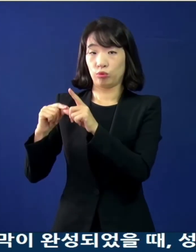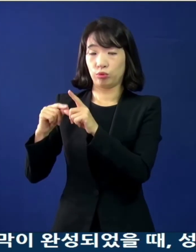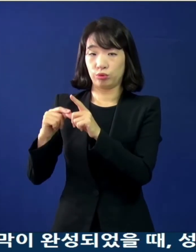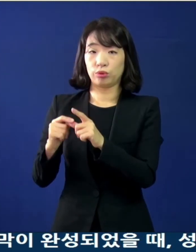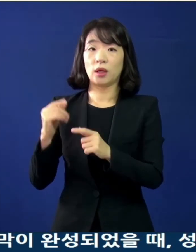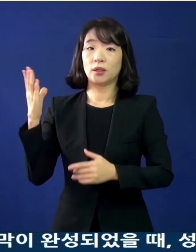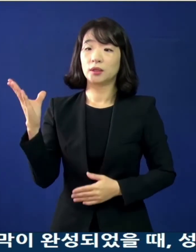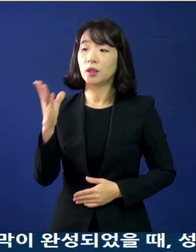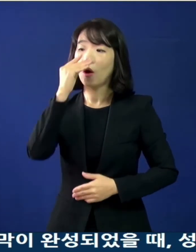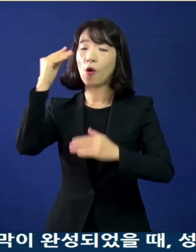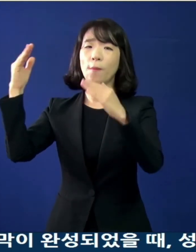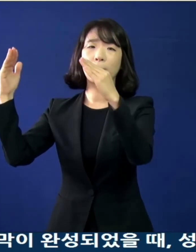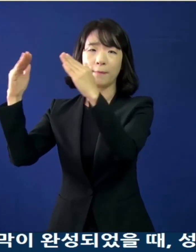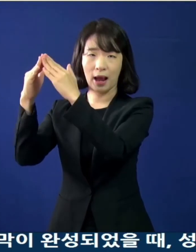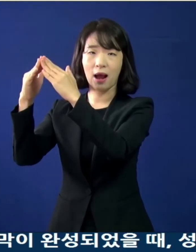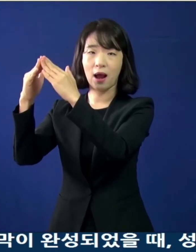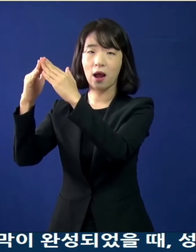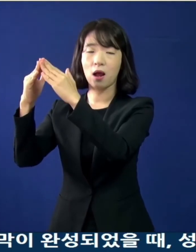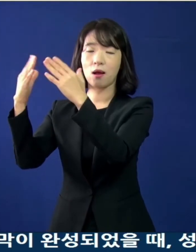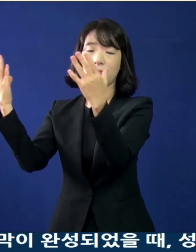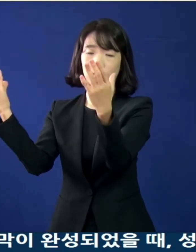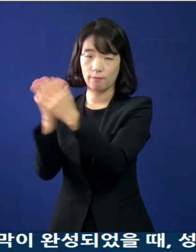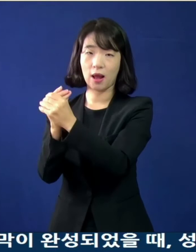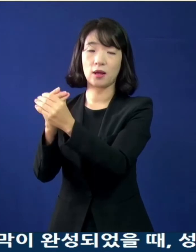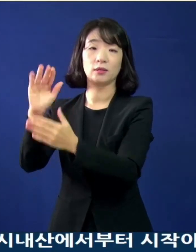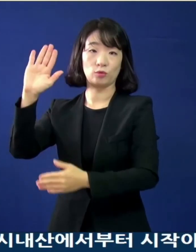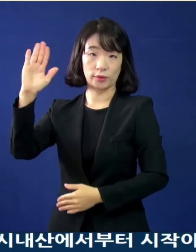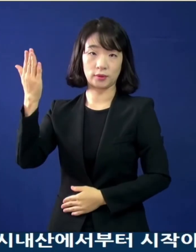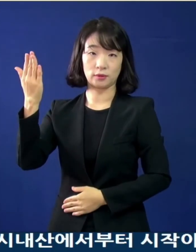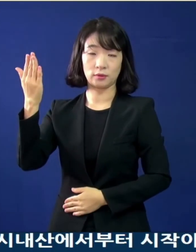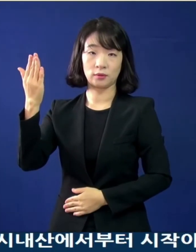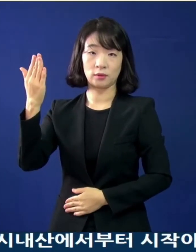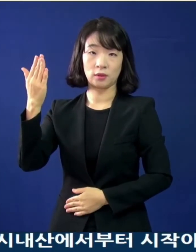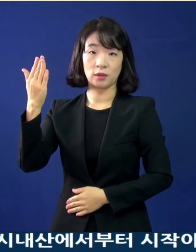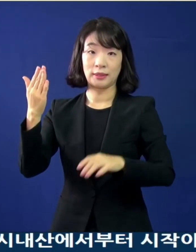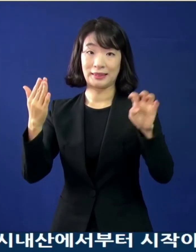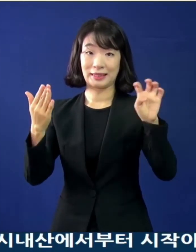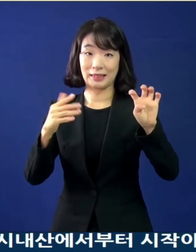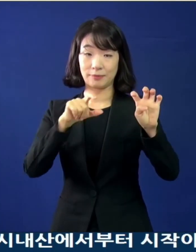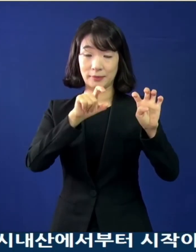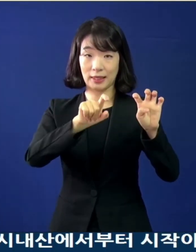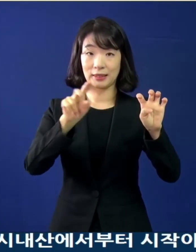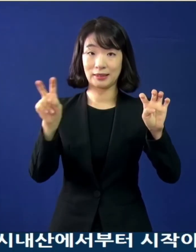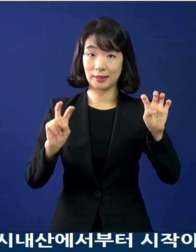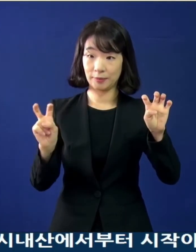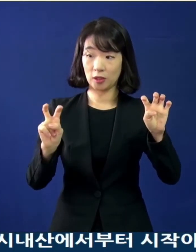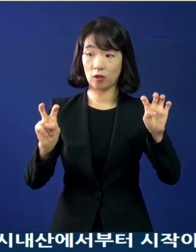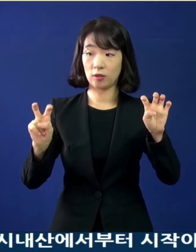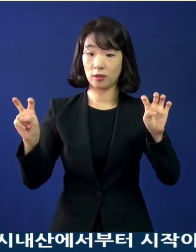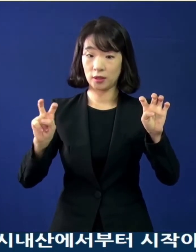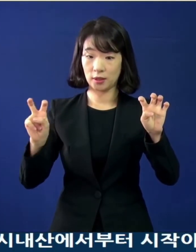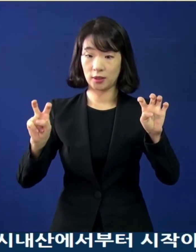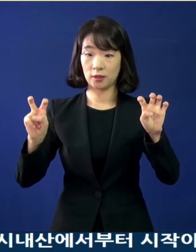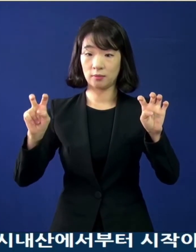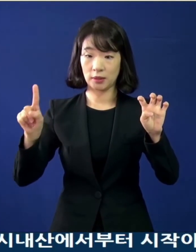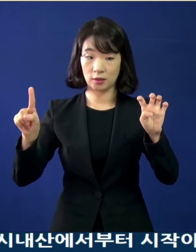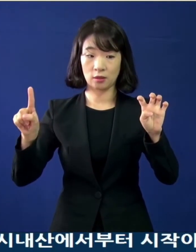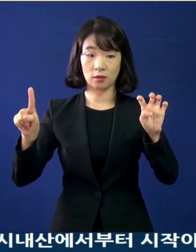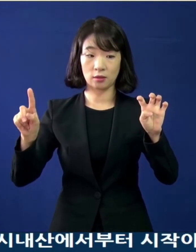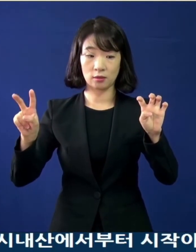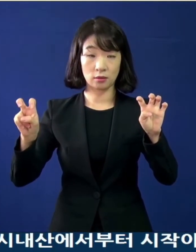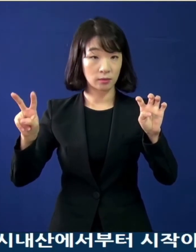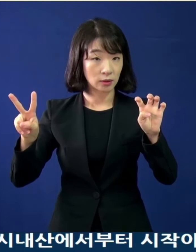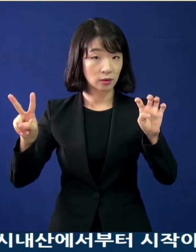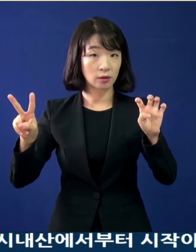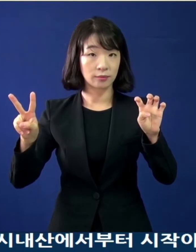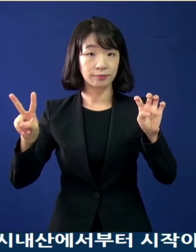완성됐습니다. 성막이 완성됐고요. 40장 20절하고 21절 눈으로 따라와 주시면 특별히